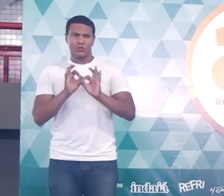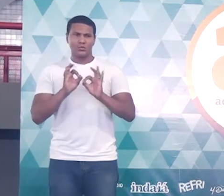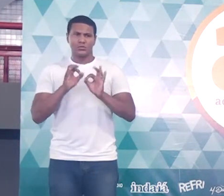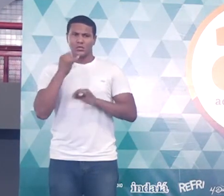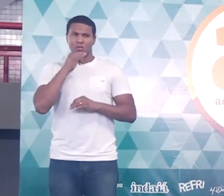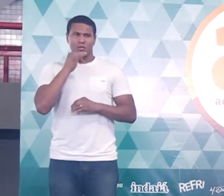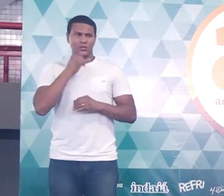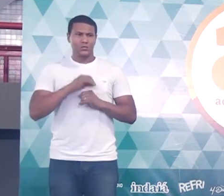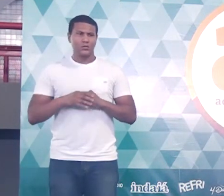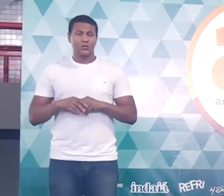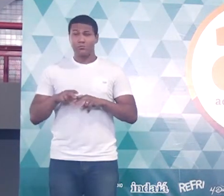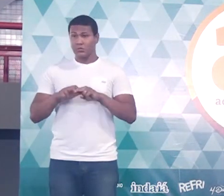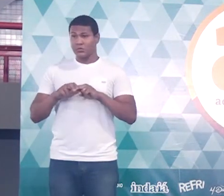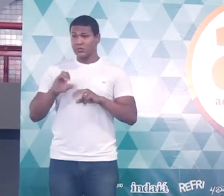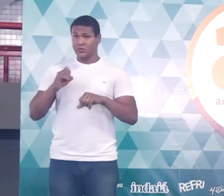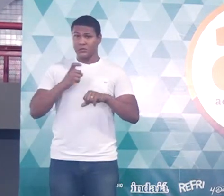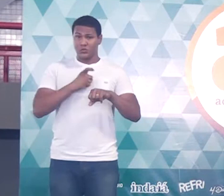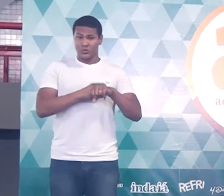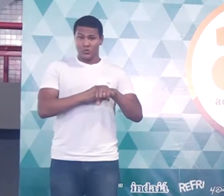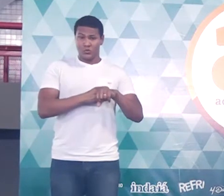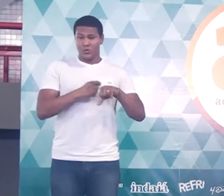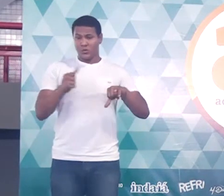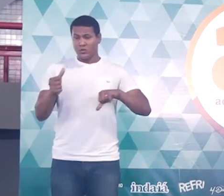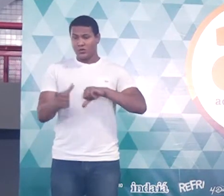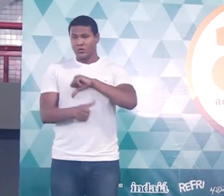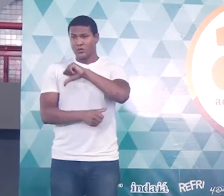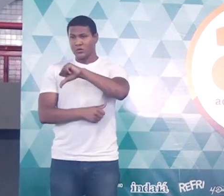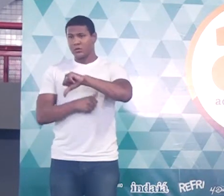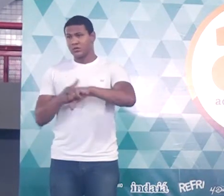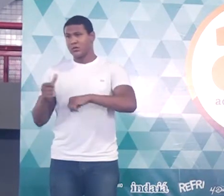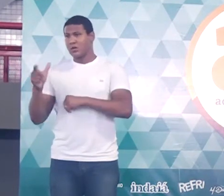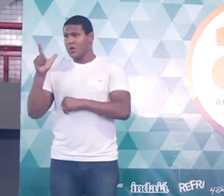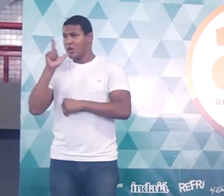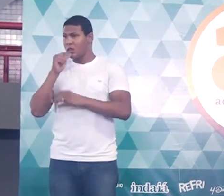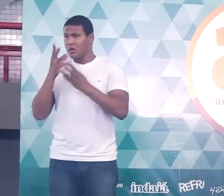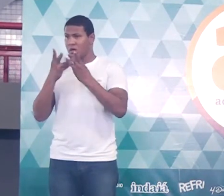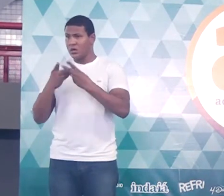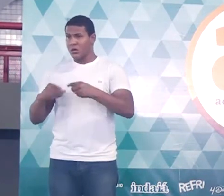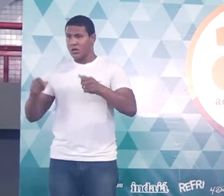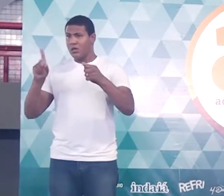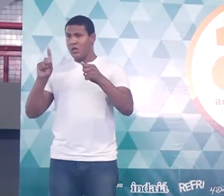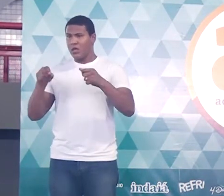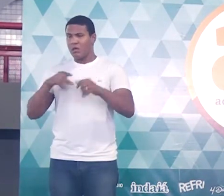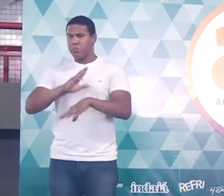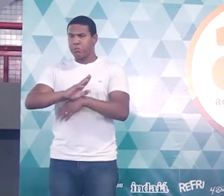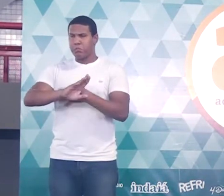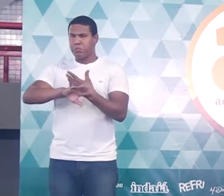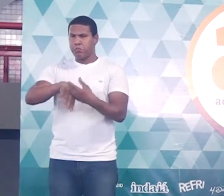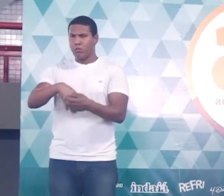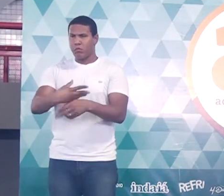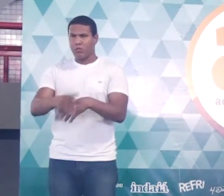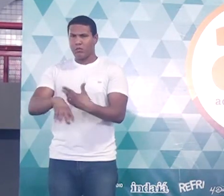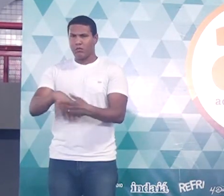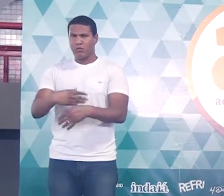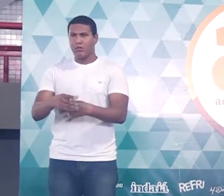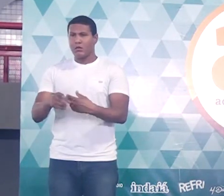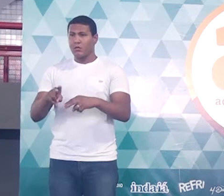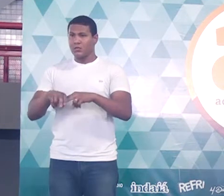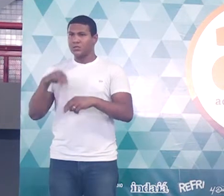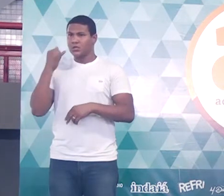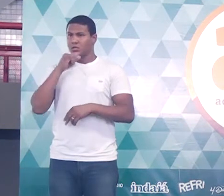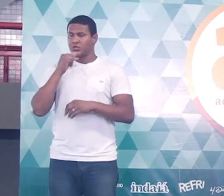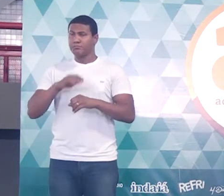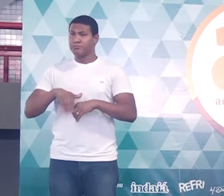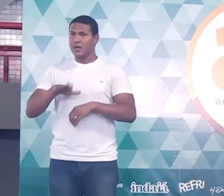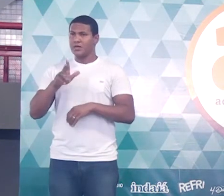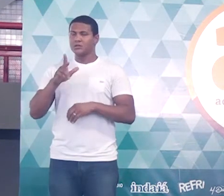eu passo de sólido para líquido, que é uma fusão, eu estou desorganizando, então estou aumentando a energia. Se